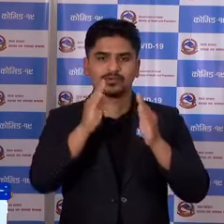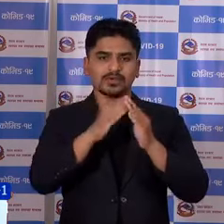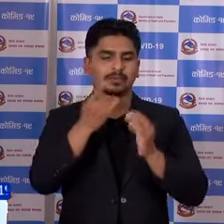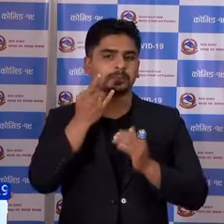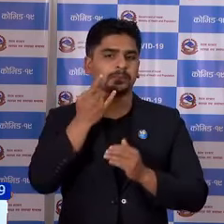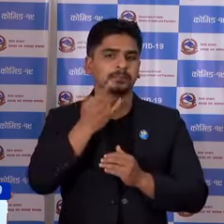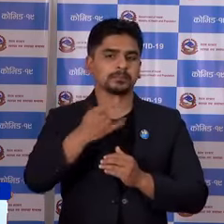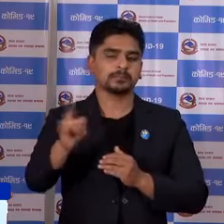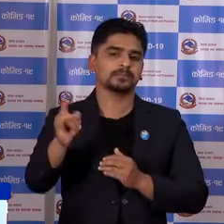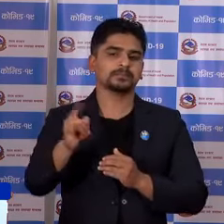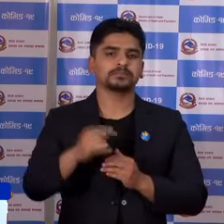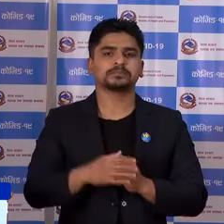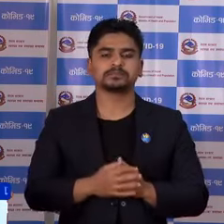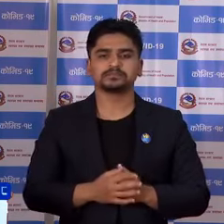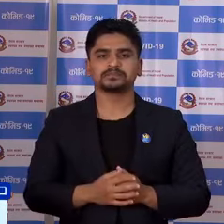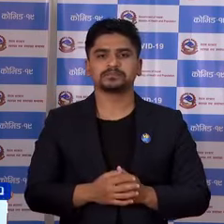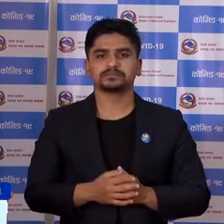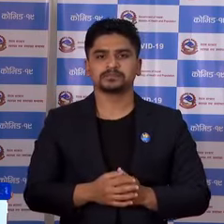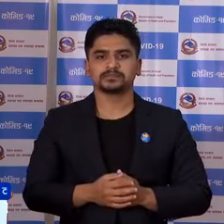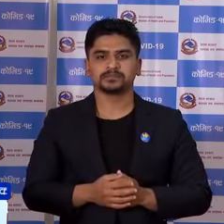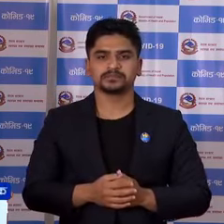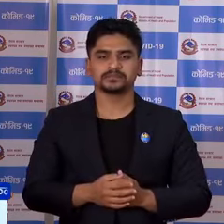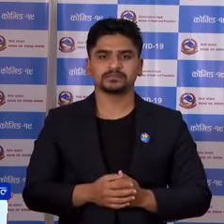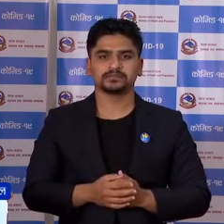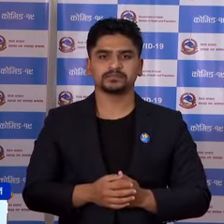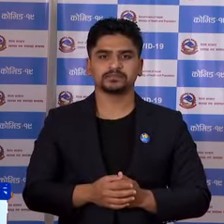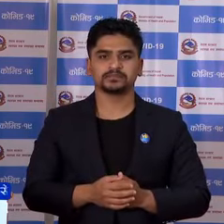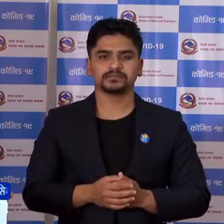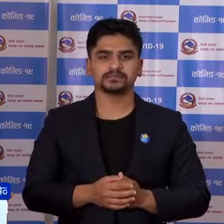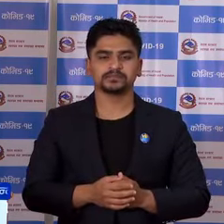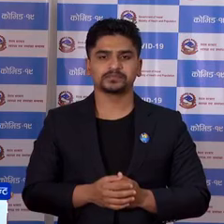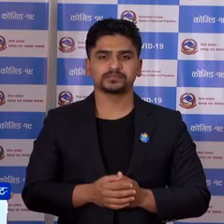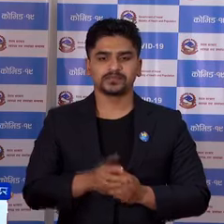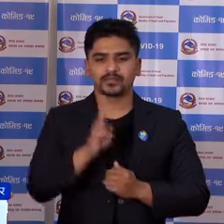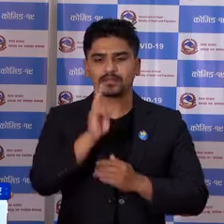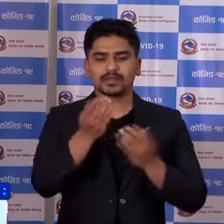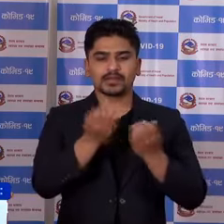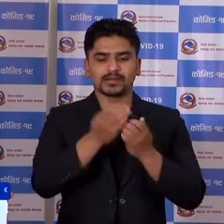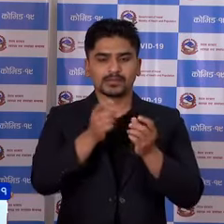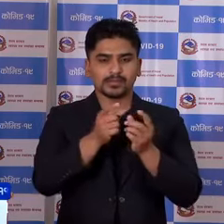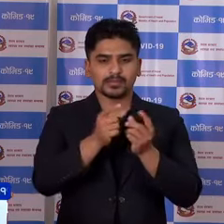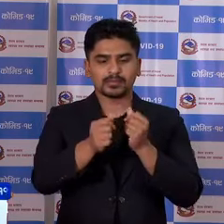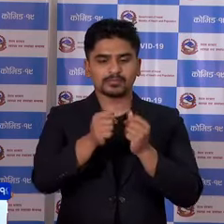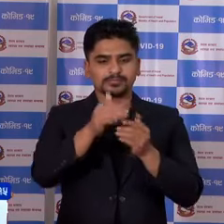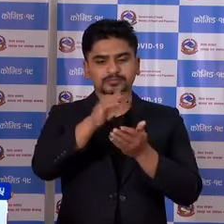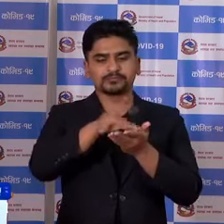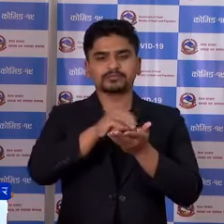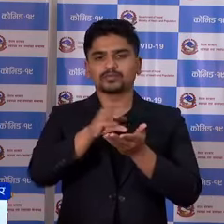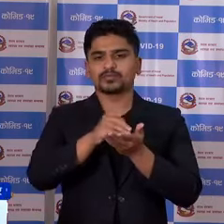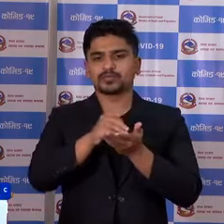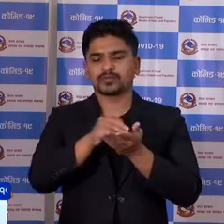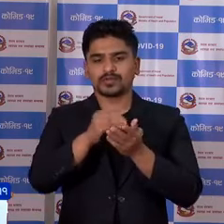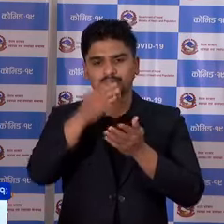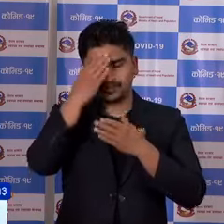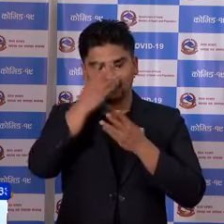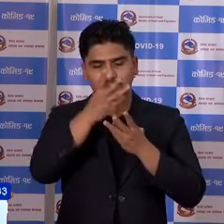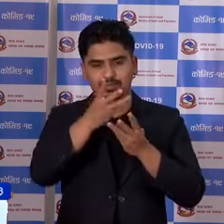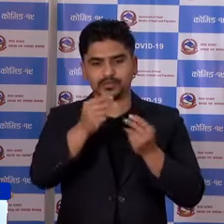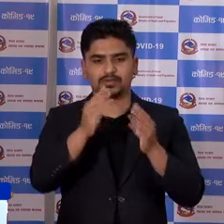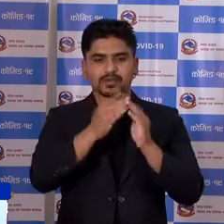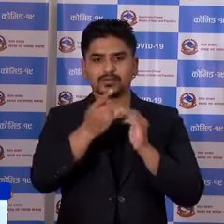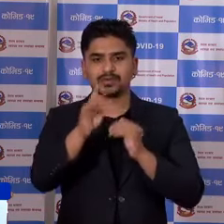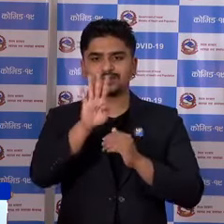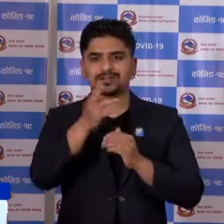संक्रमणलाई जितेर निको भई घर फर्किनु भएको छ। यसै गरी पछिल्लो तथ्याङ्क अनुसार निको भई घर